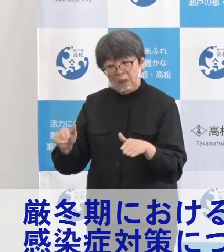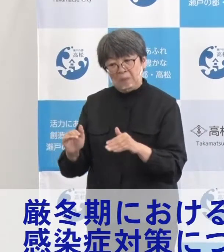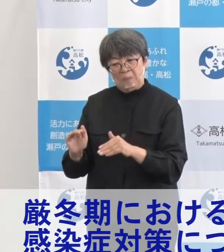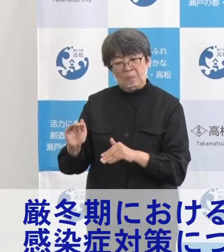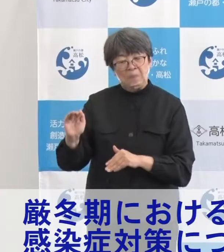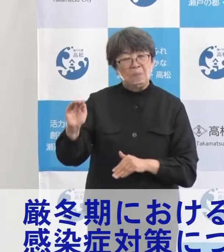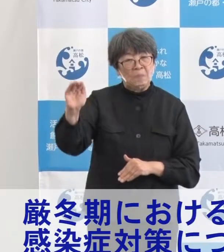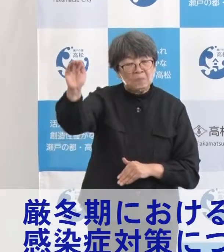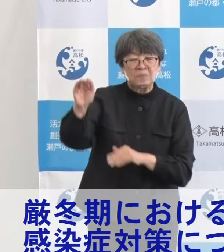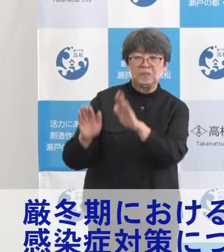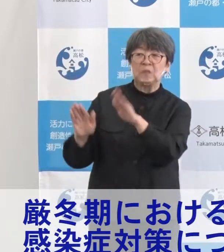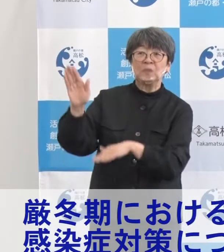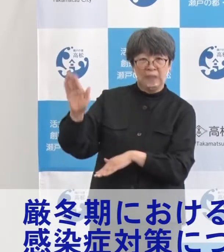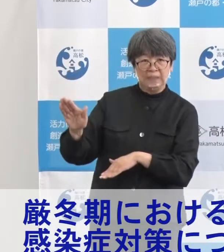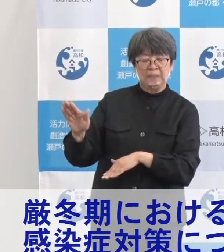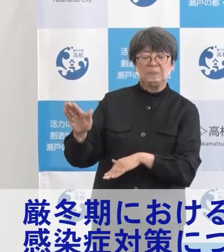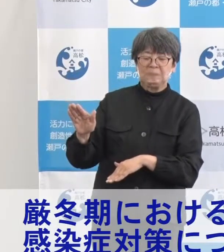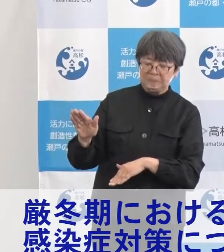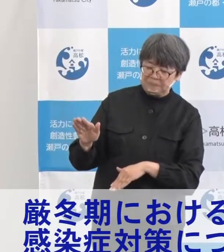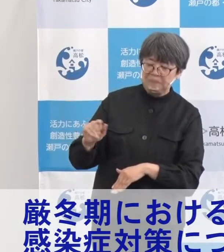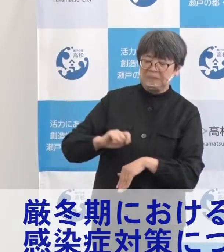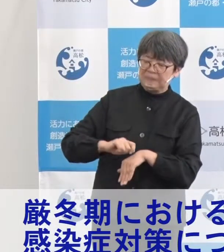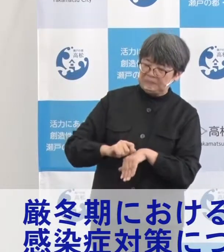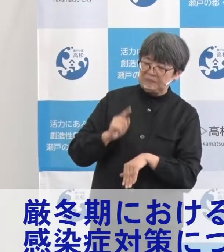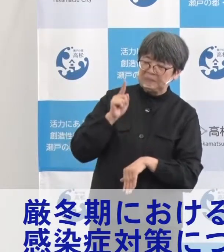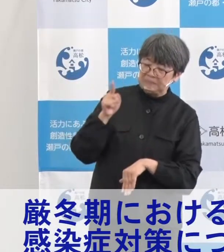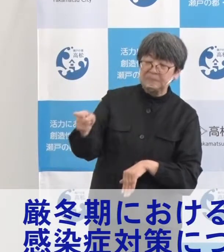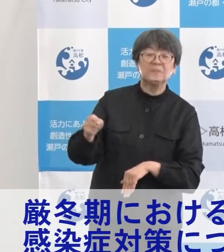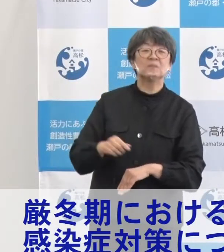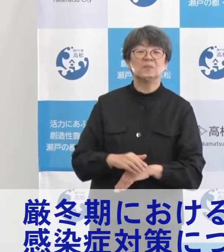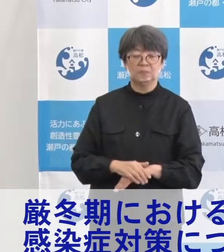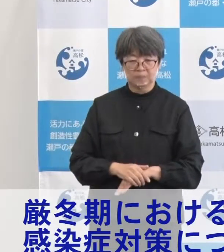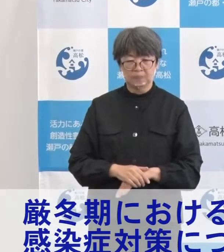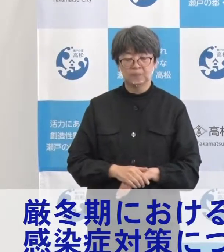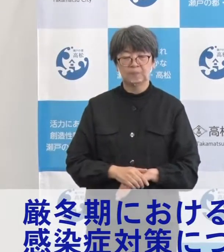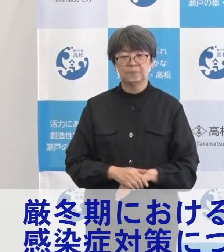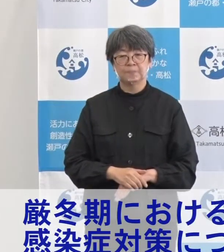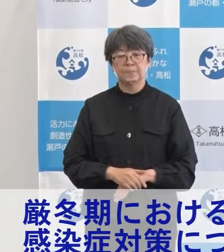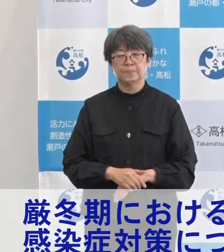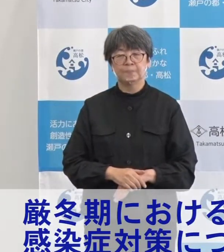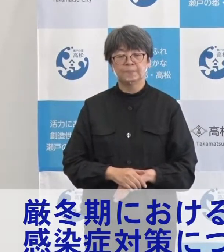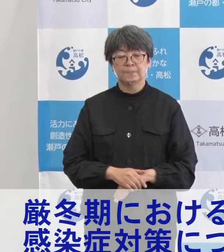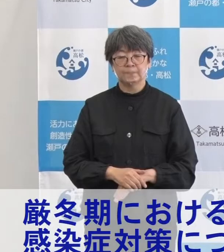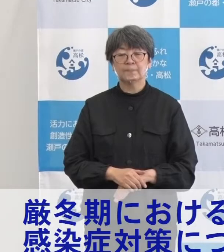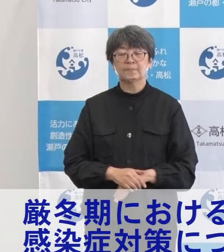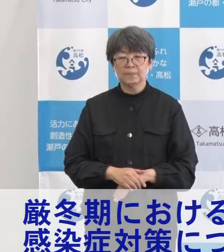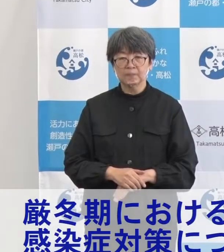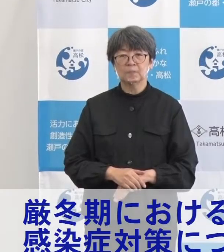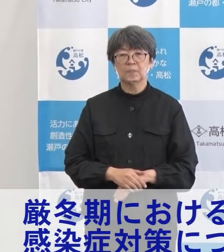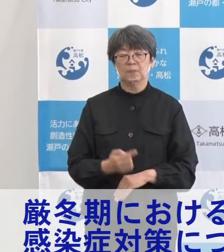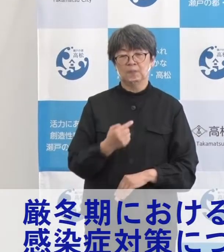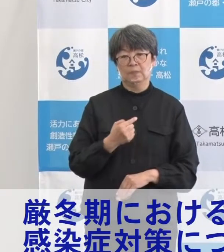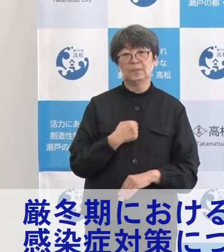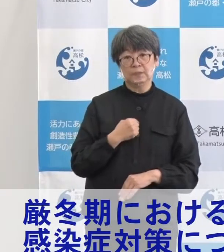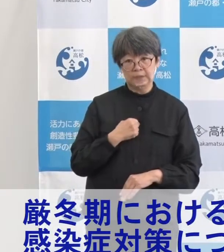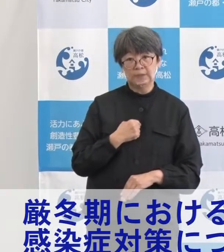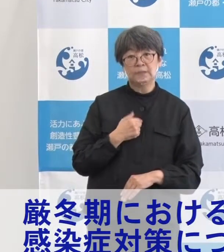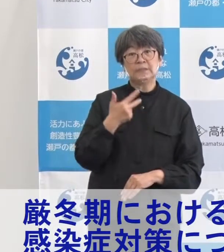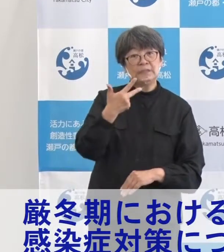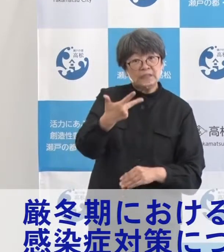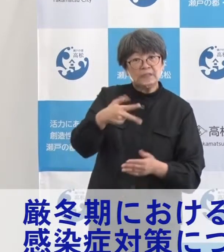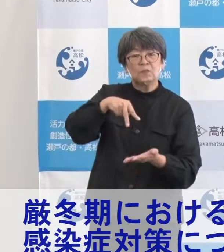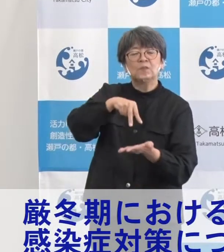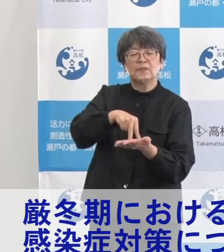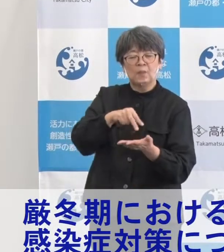いうことで厳しい状況にはなってきているということになろうかと存じますまあそのため日本史といたしましてもまあ